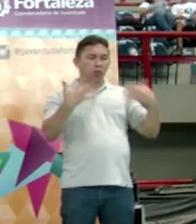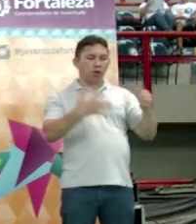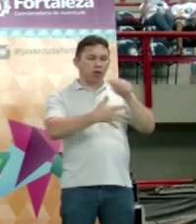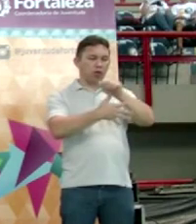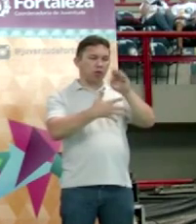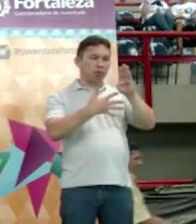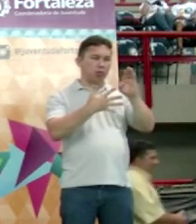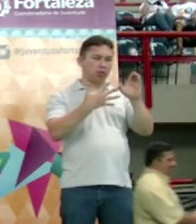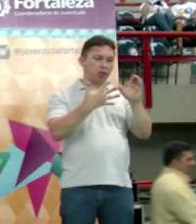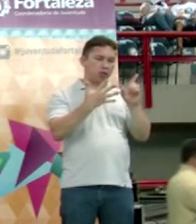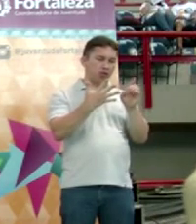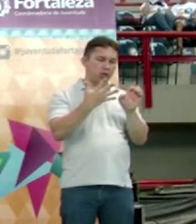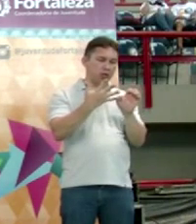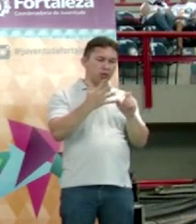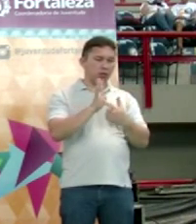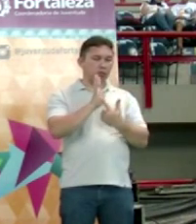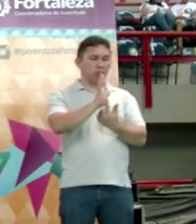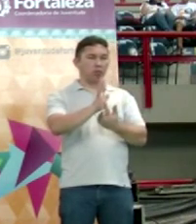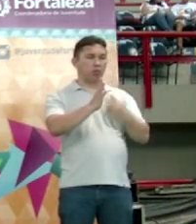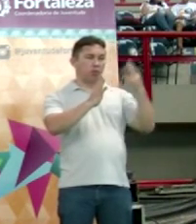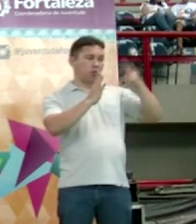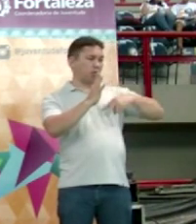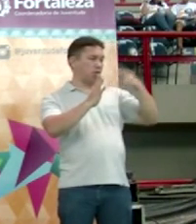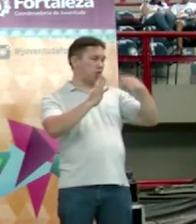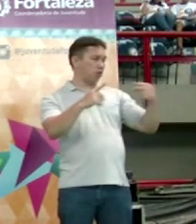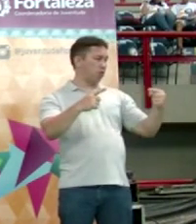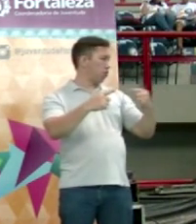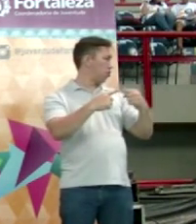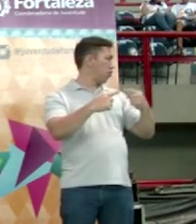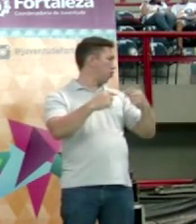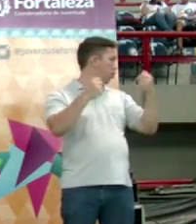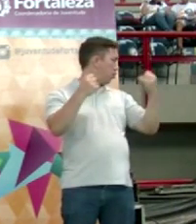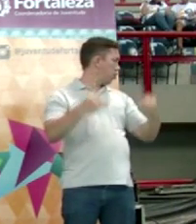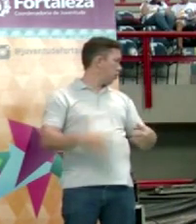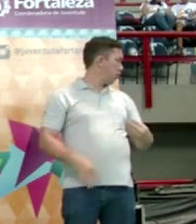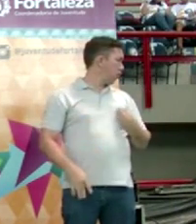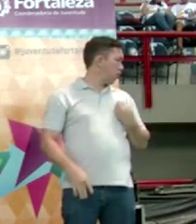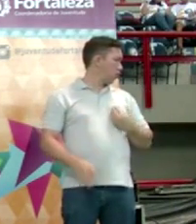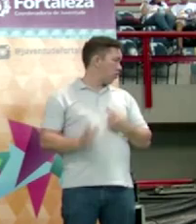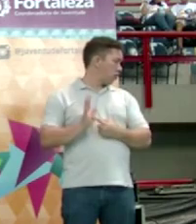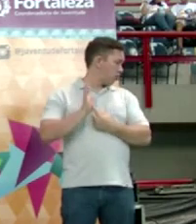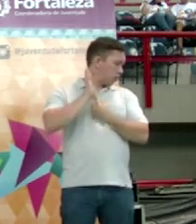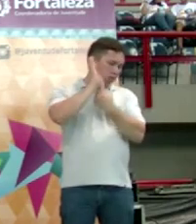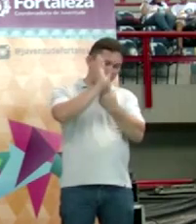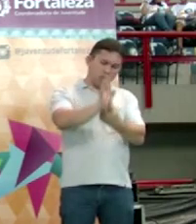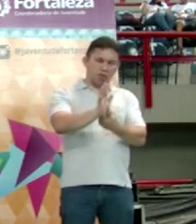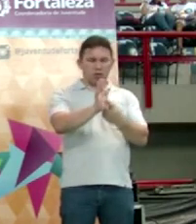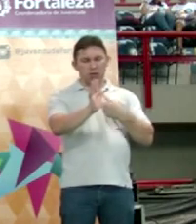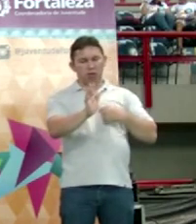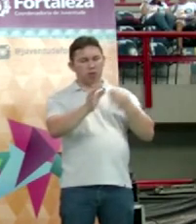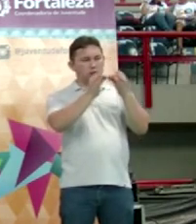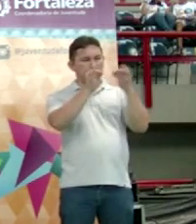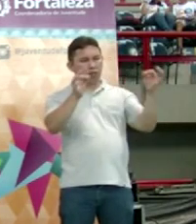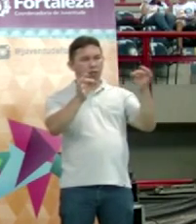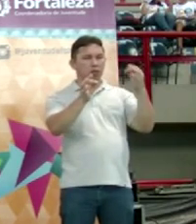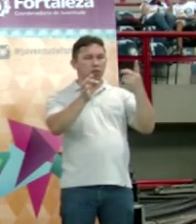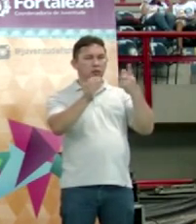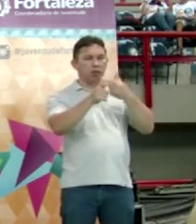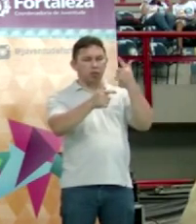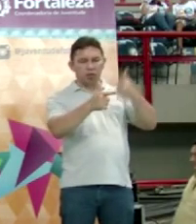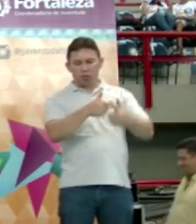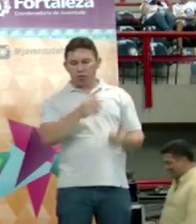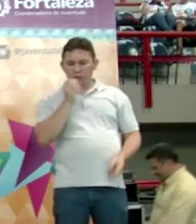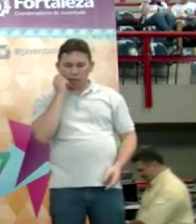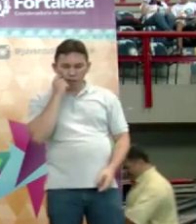é... A gente vai só reler a seguinte parte para vocês destacarem, tá? Para vocês grifarem. Eu vou começar aqui de novo,